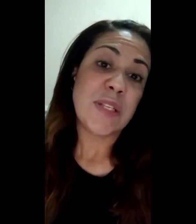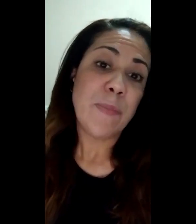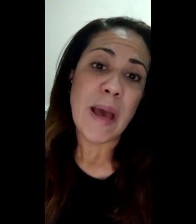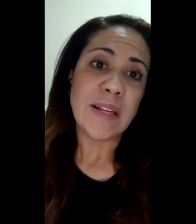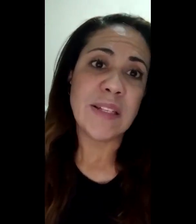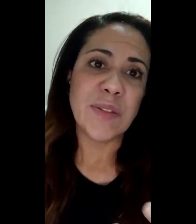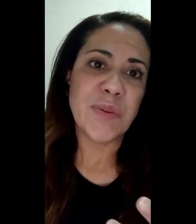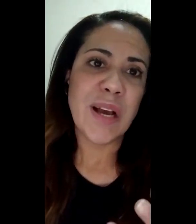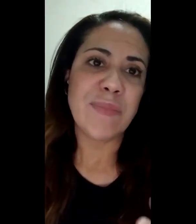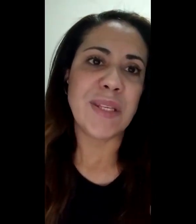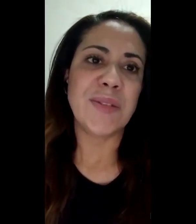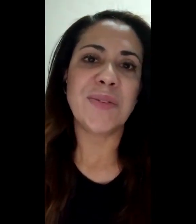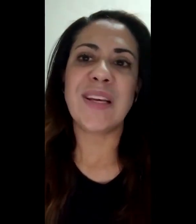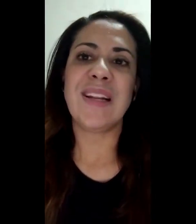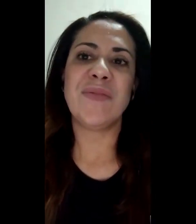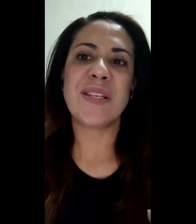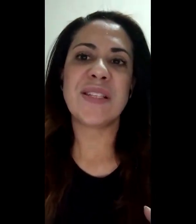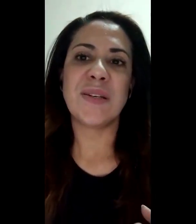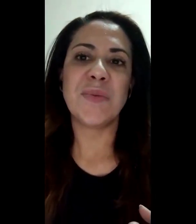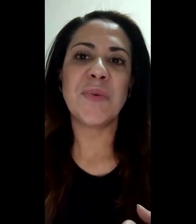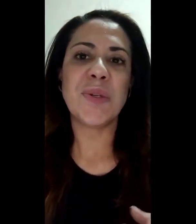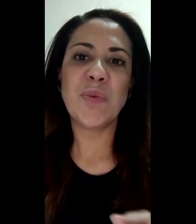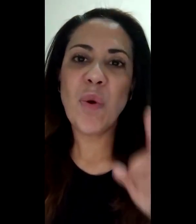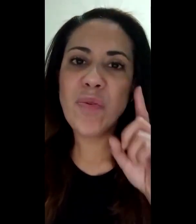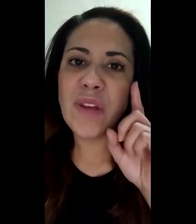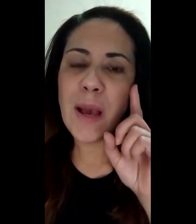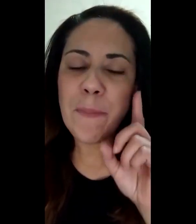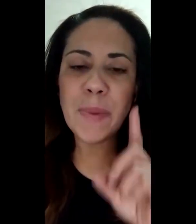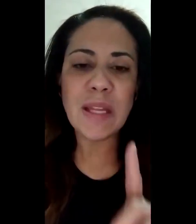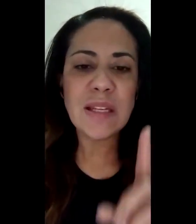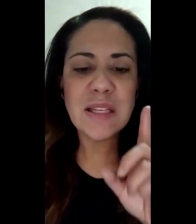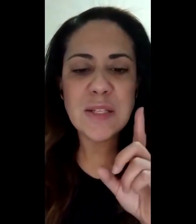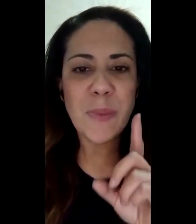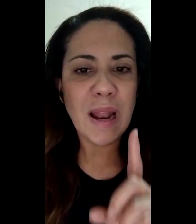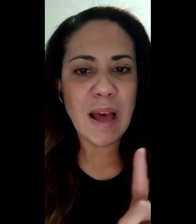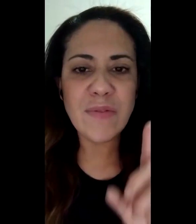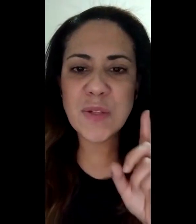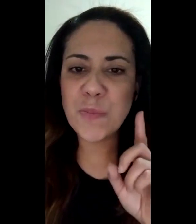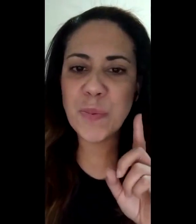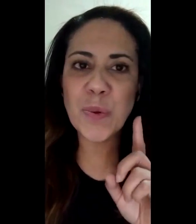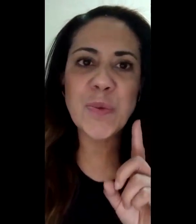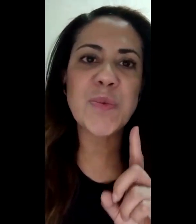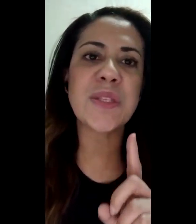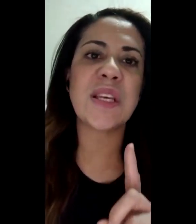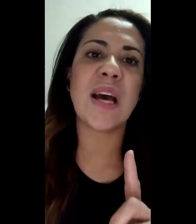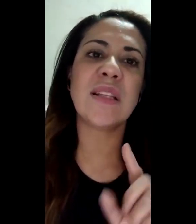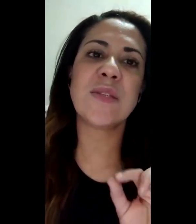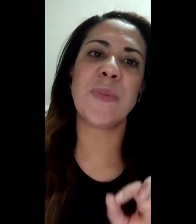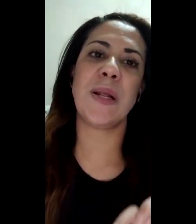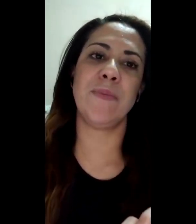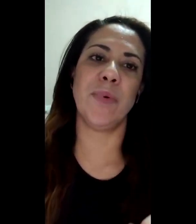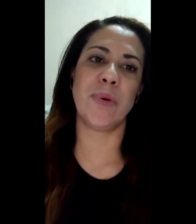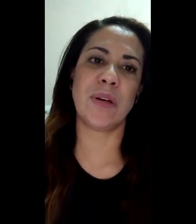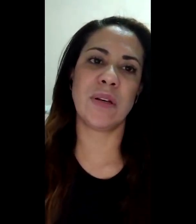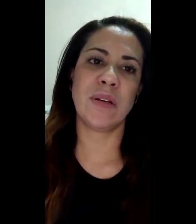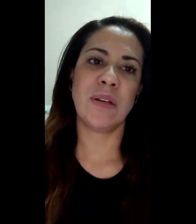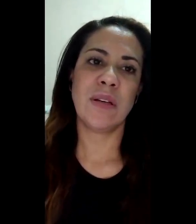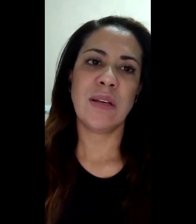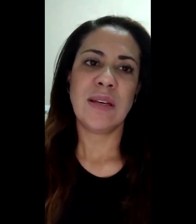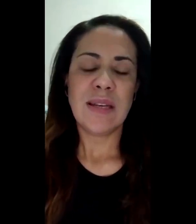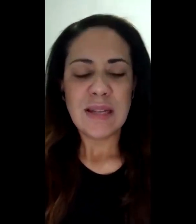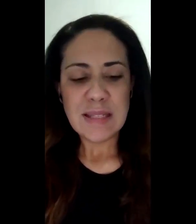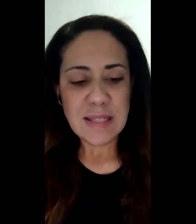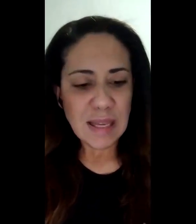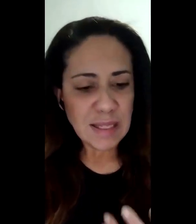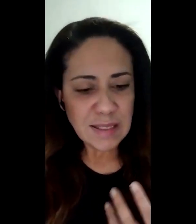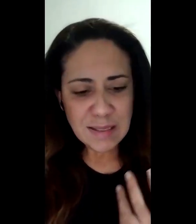As pessoas se perdem no caminho da elevação quando ouvem apenas as palavras pronunciadas pela boca,